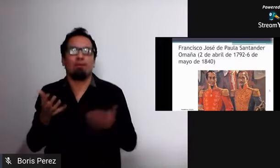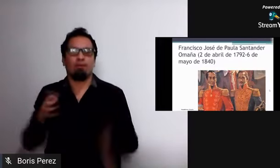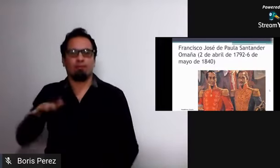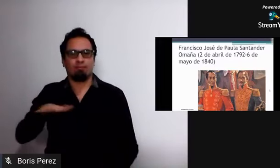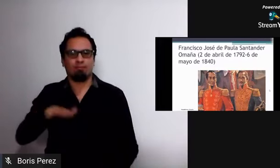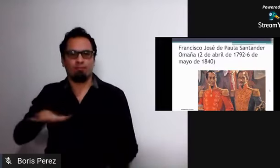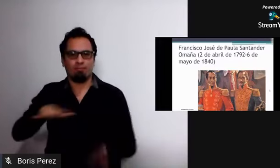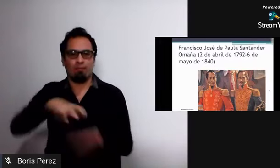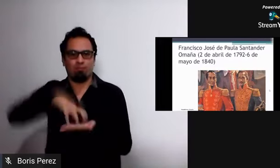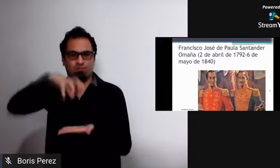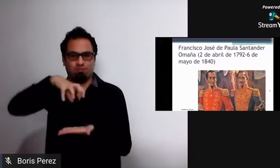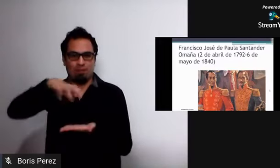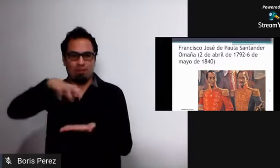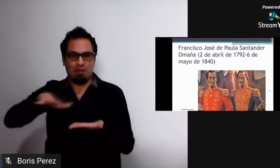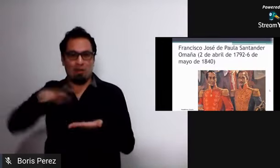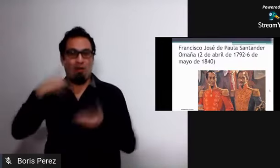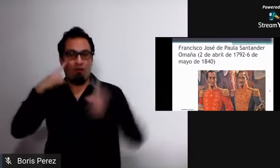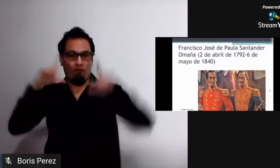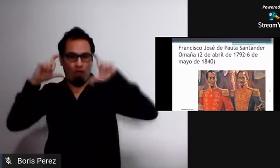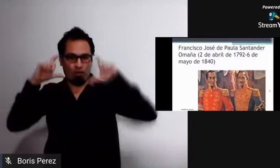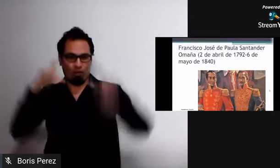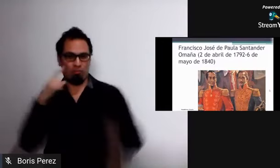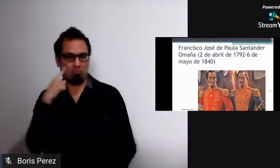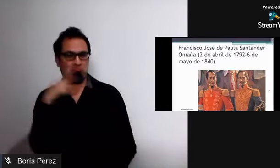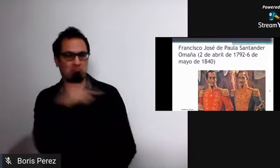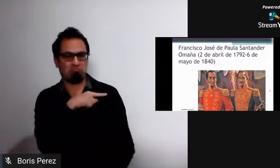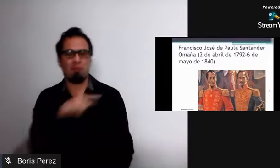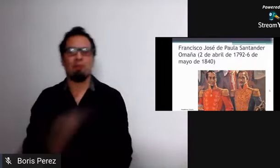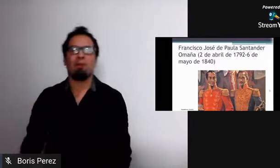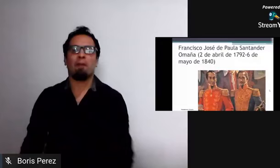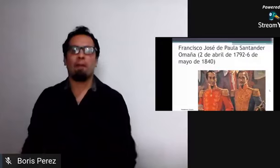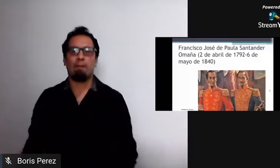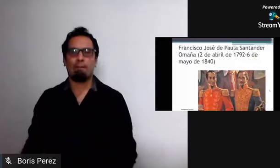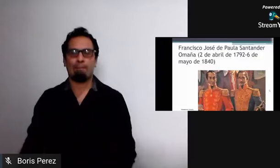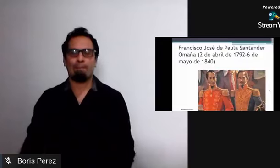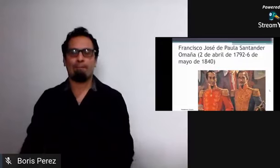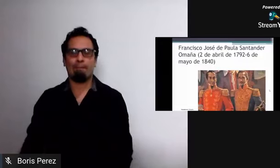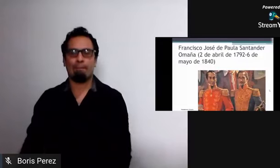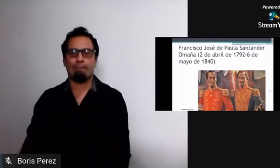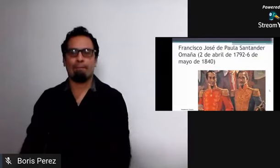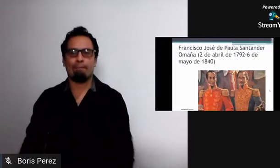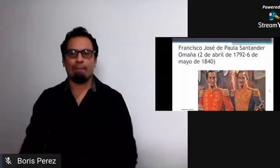Cúcuta. El municipio, la seña del municipio es esta.